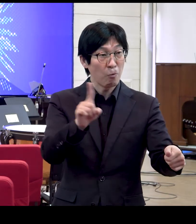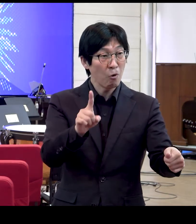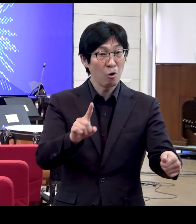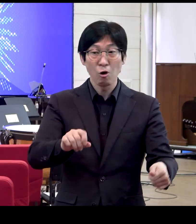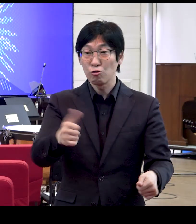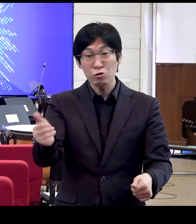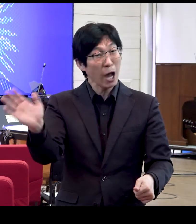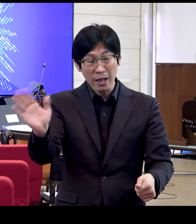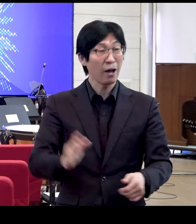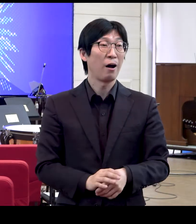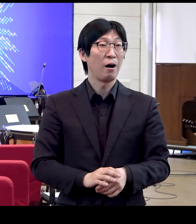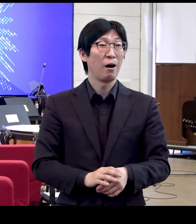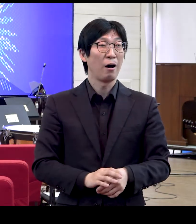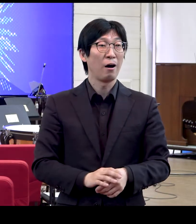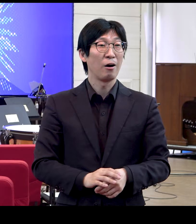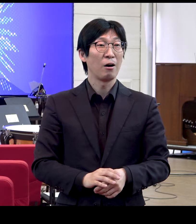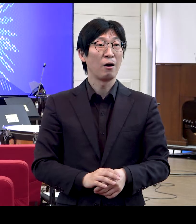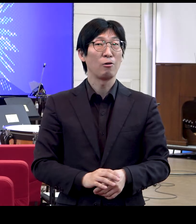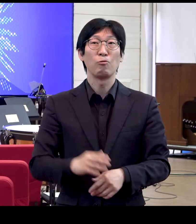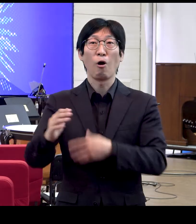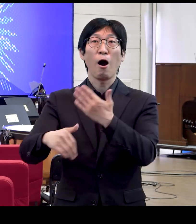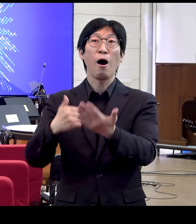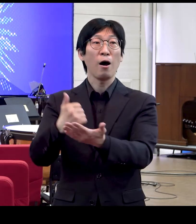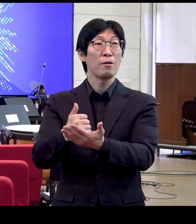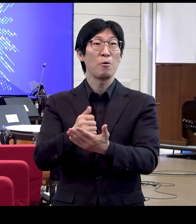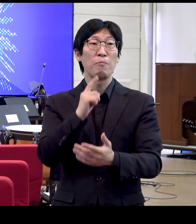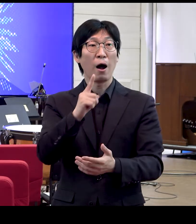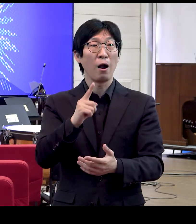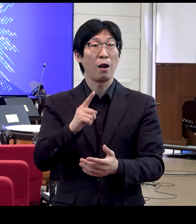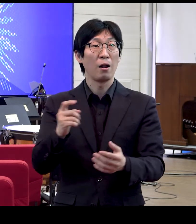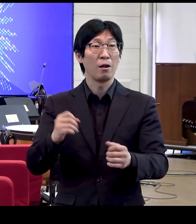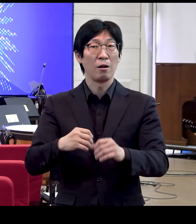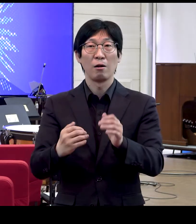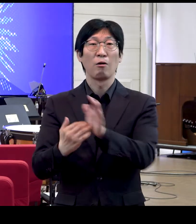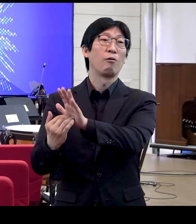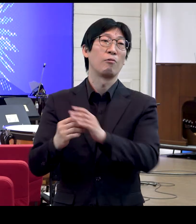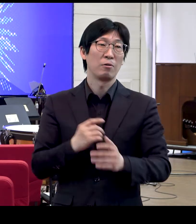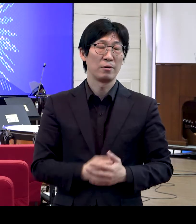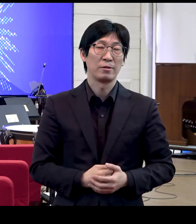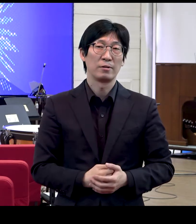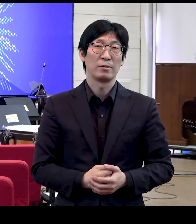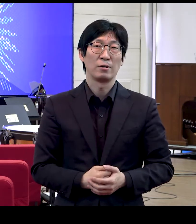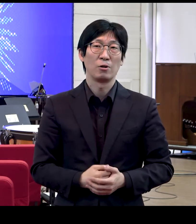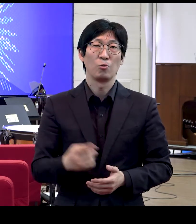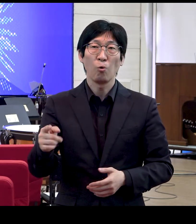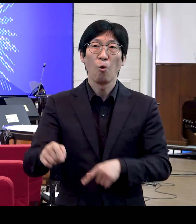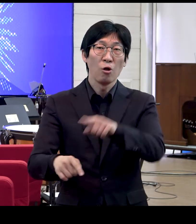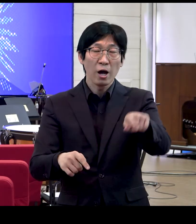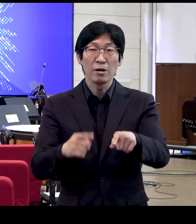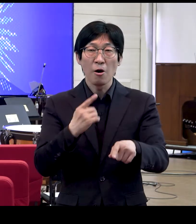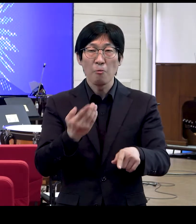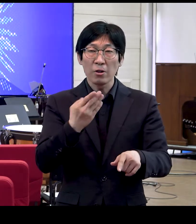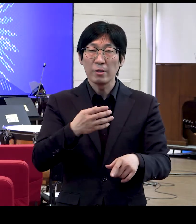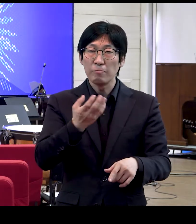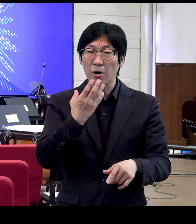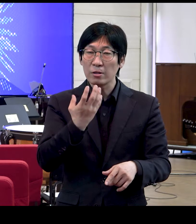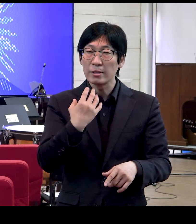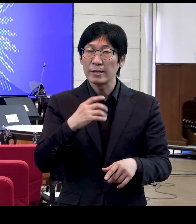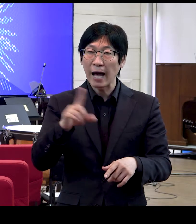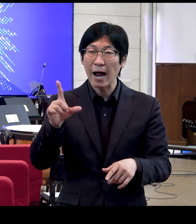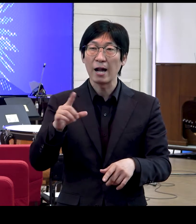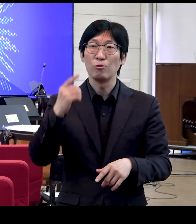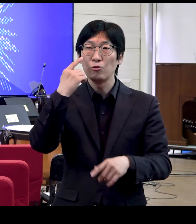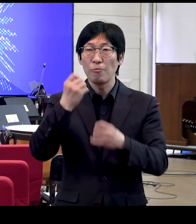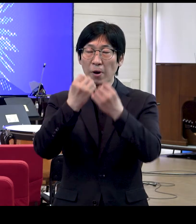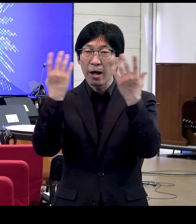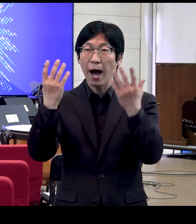부정하는 겁니다. 그리고 너희가 그것을 먹는 날에는 너희 눈이 밝아져 하나님과 같이